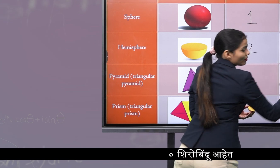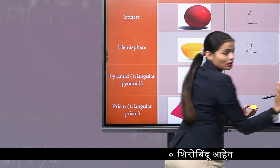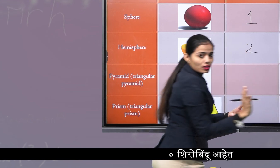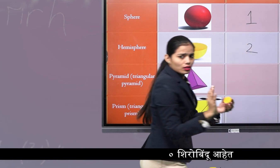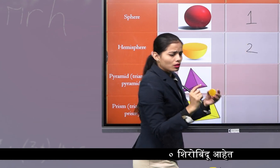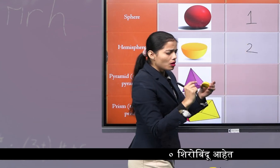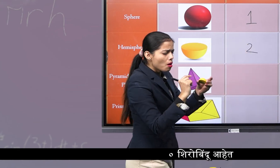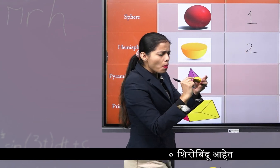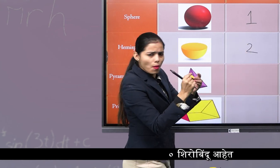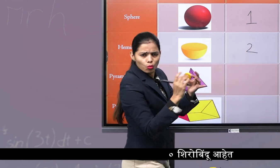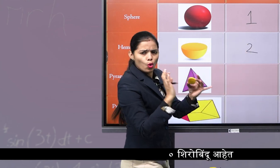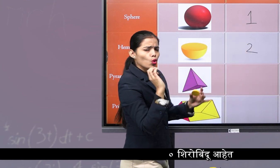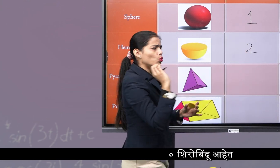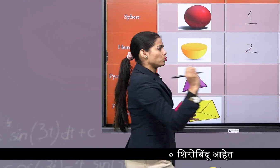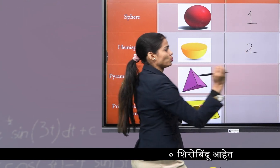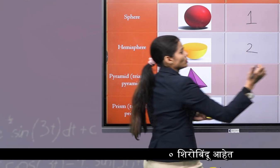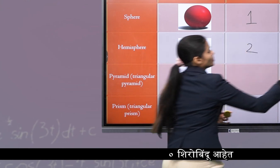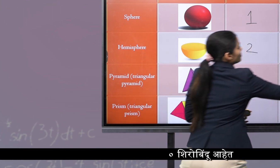0 शिरोबिंदू आहेत.